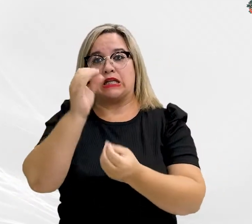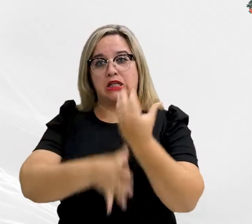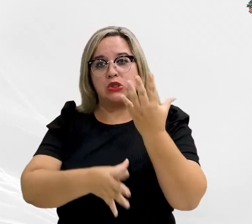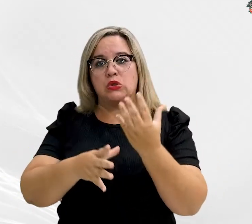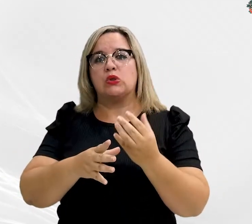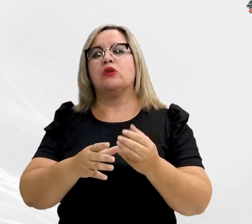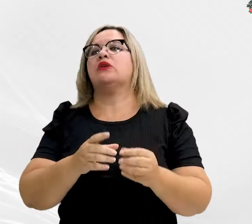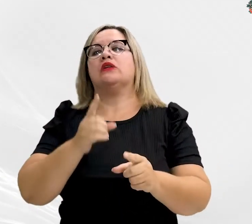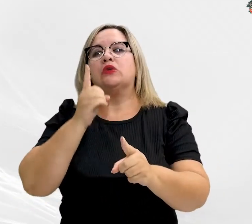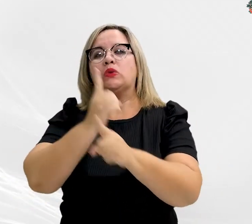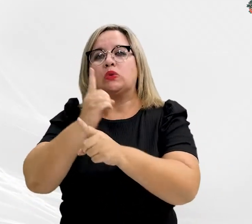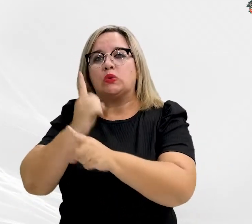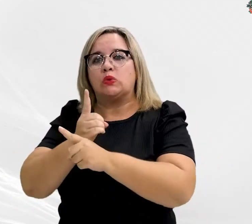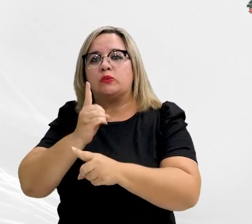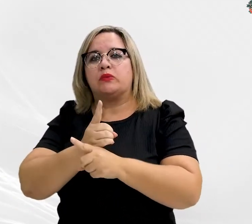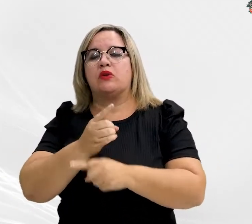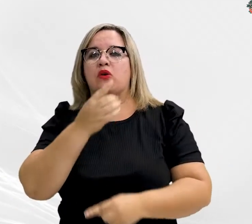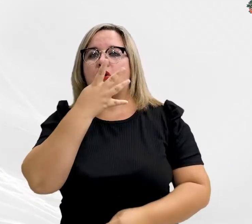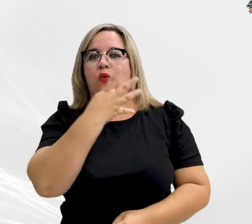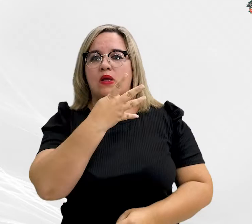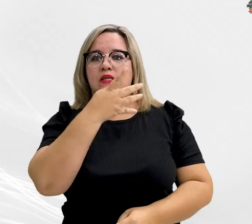constatados 475